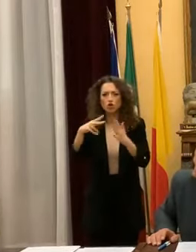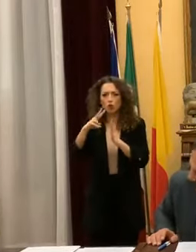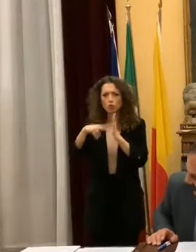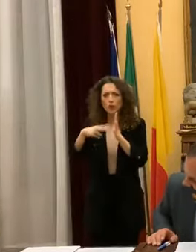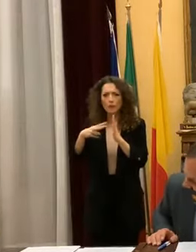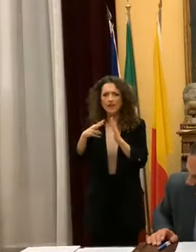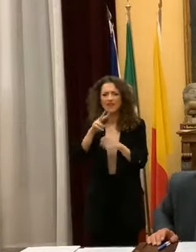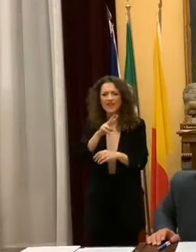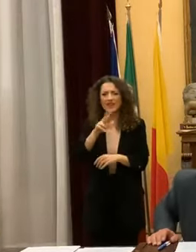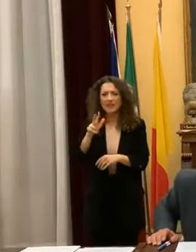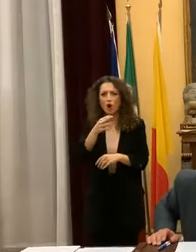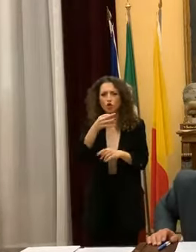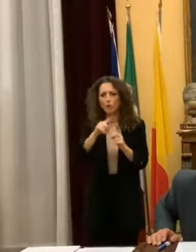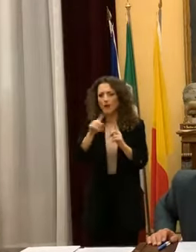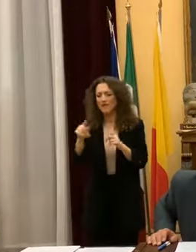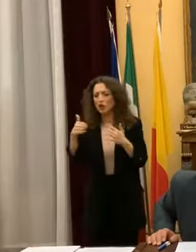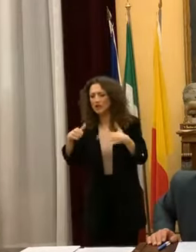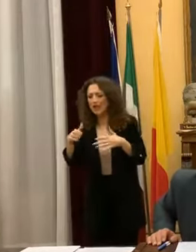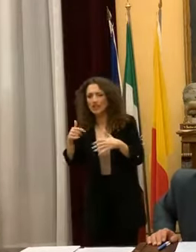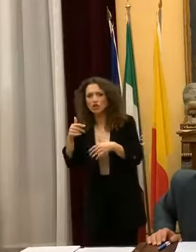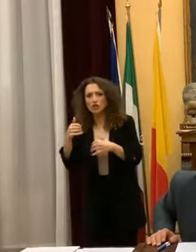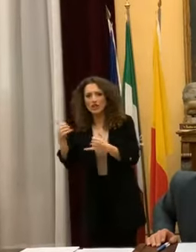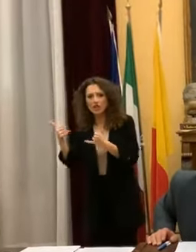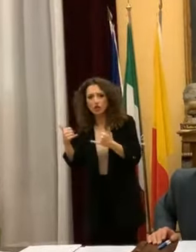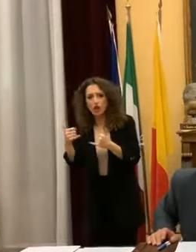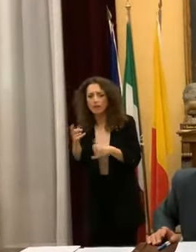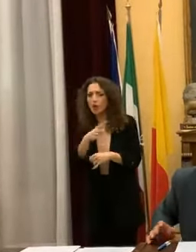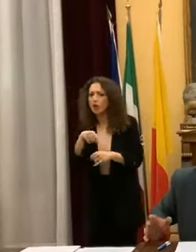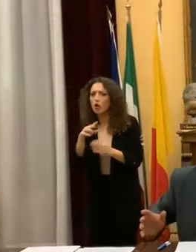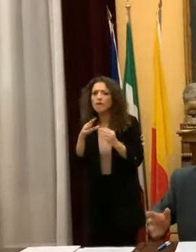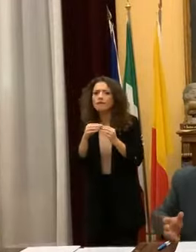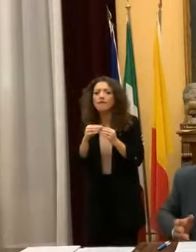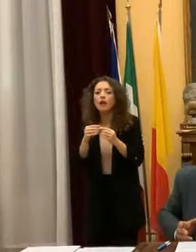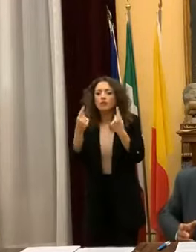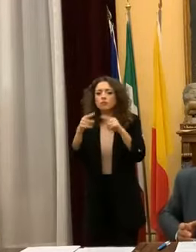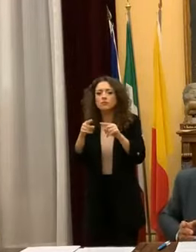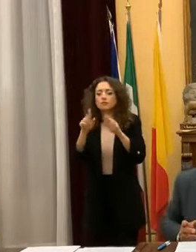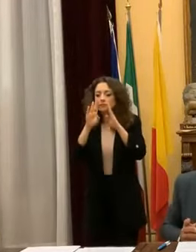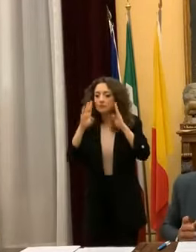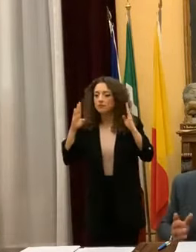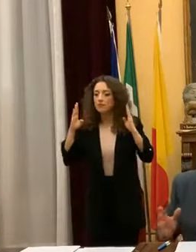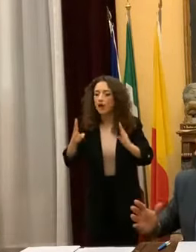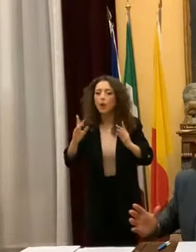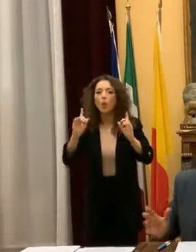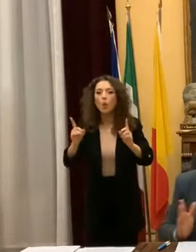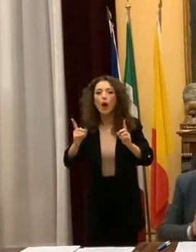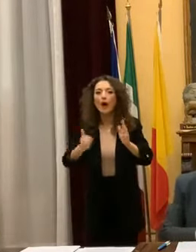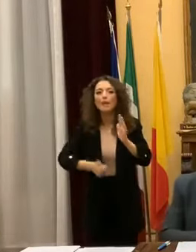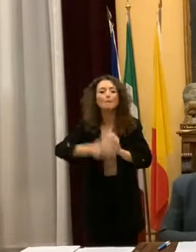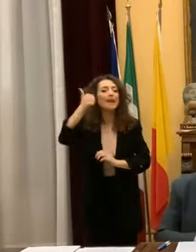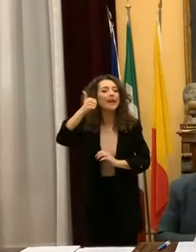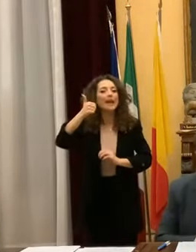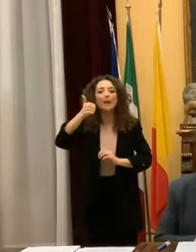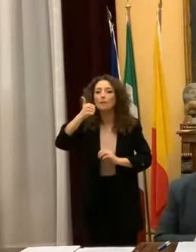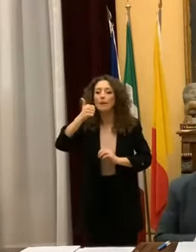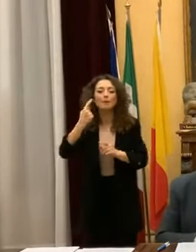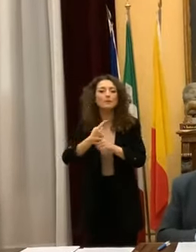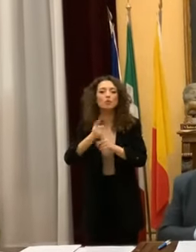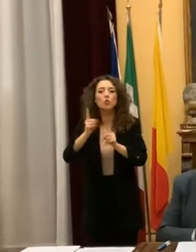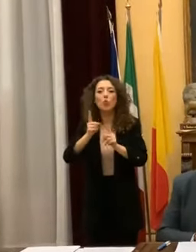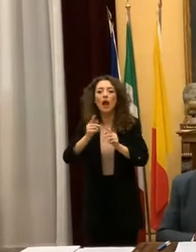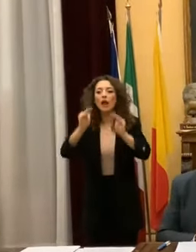16 dicembre, abbiamo fatto esclusivamente questo, proprio perché io volevo per le vie istituzionali cercare di risolvere